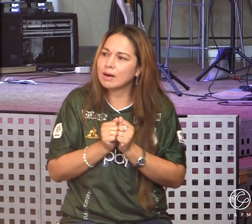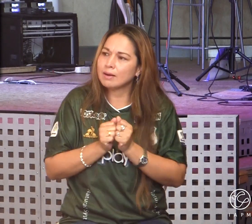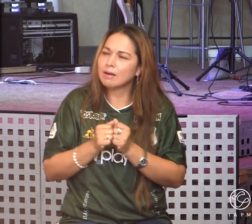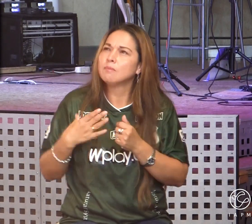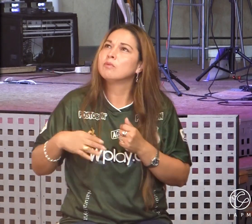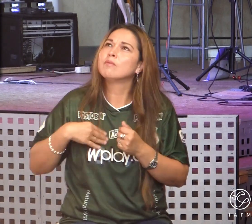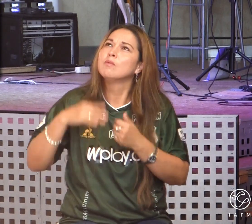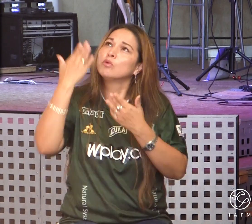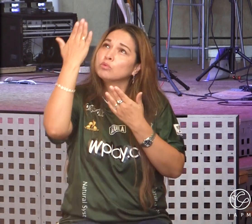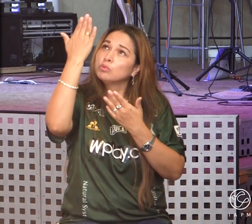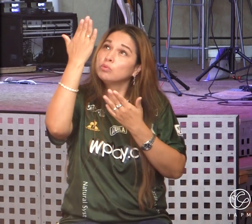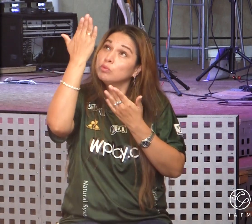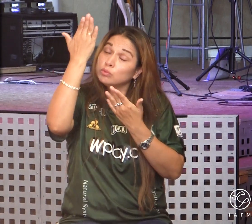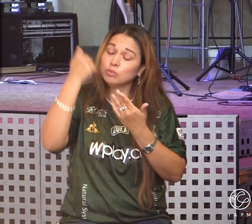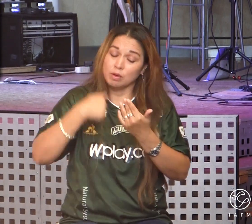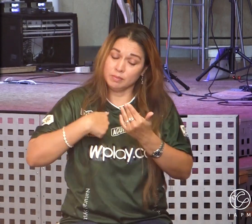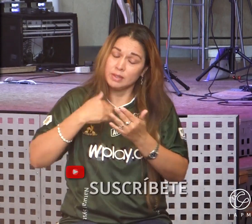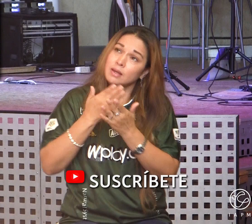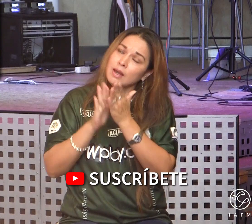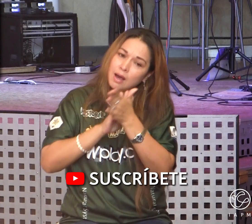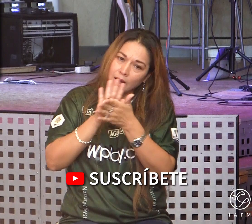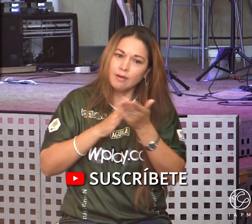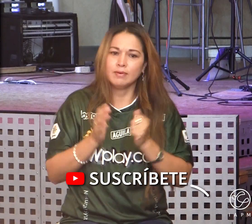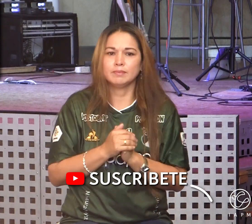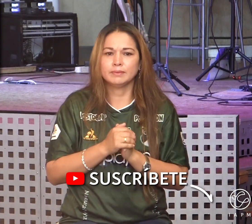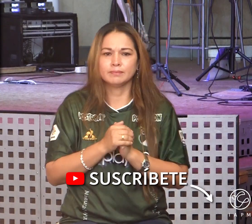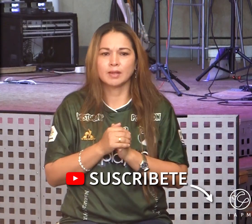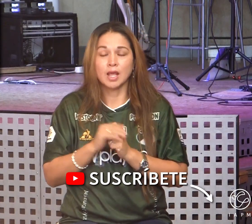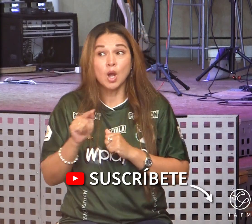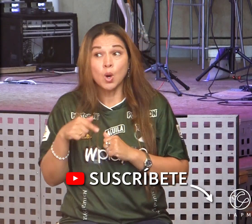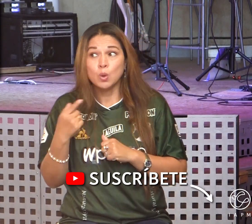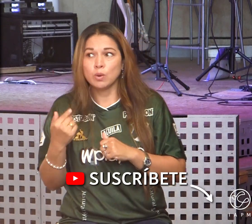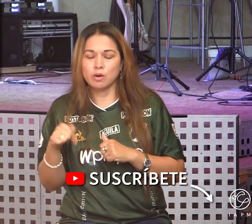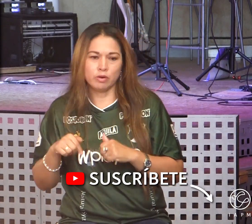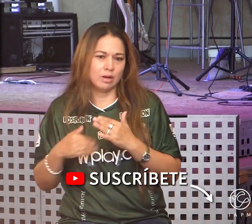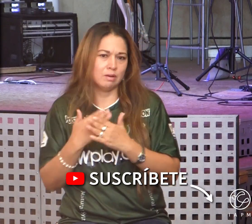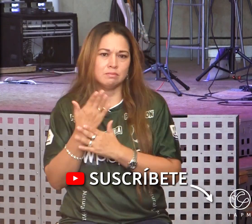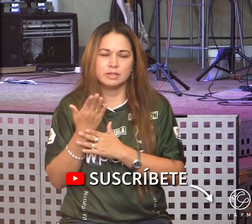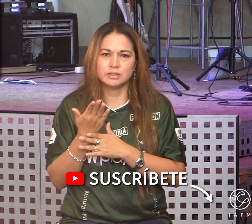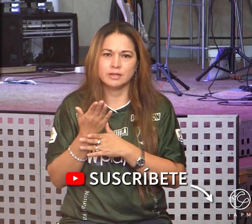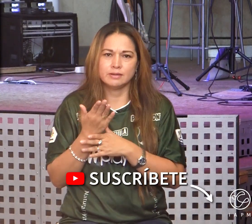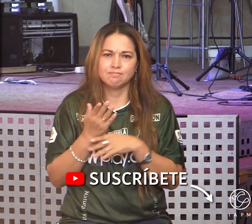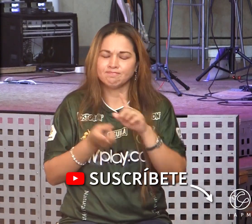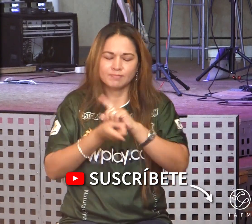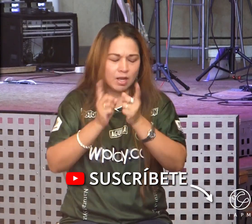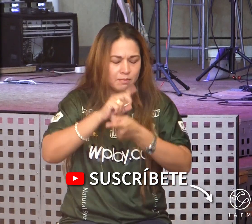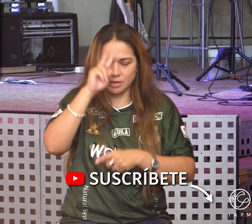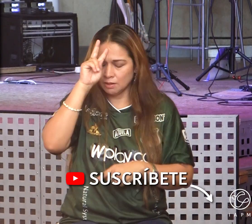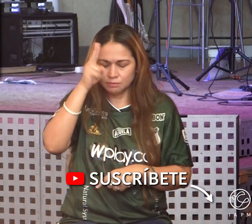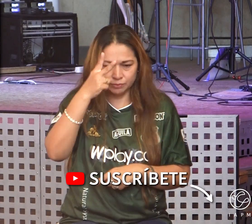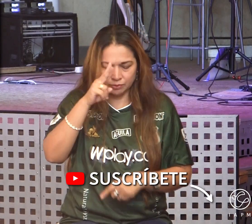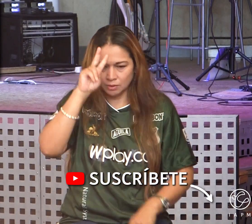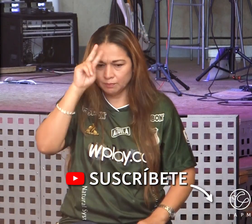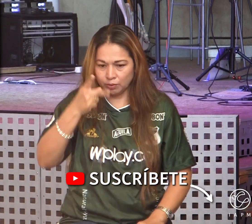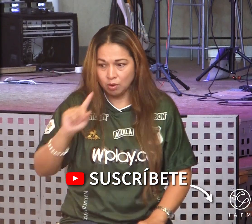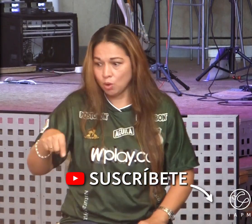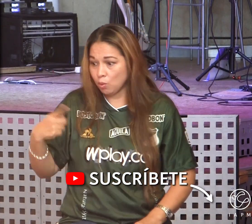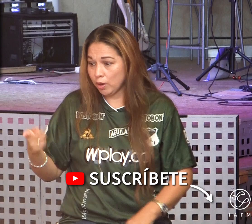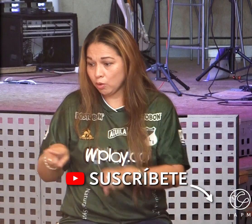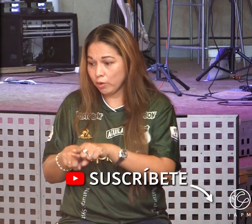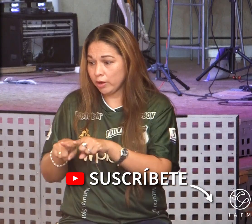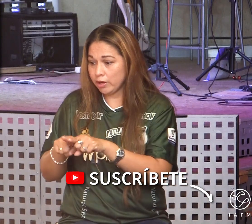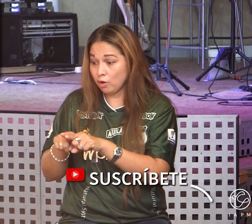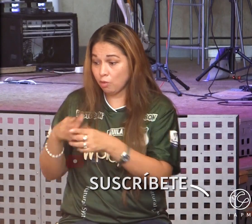más temprano en la mañana, más tarde en la mañana, cambié de nuevo y ahora que hablo con mi hijo volví a cambiar.